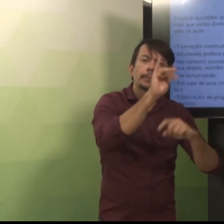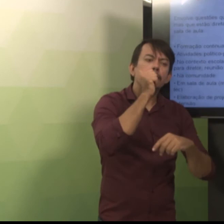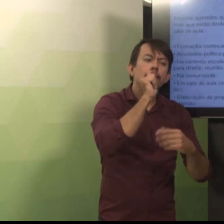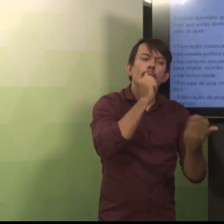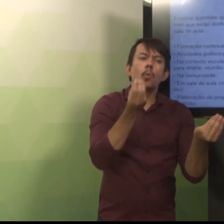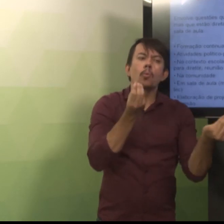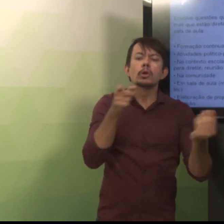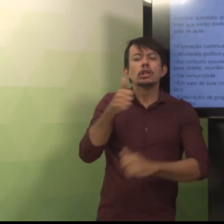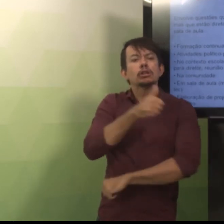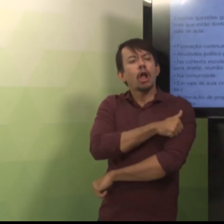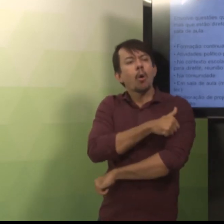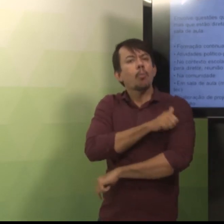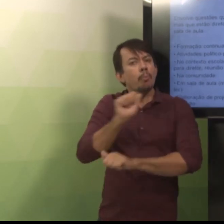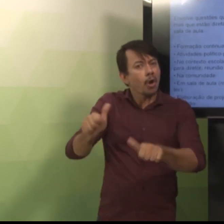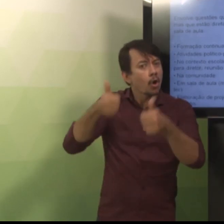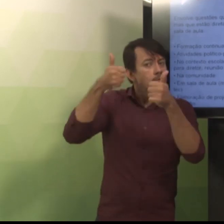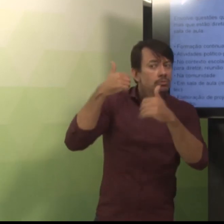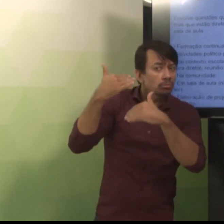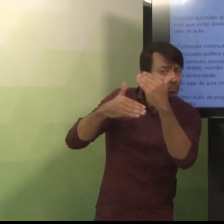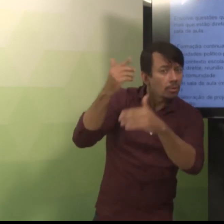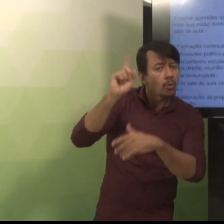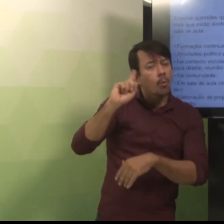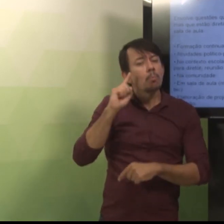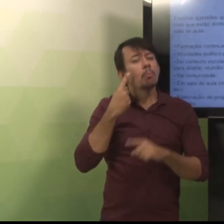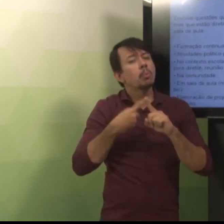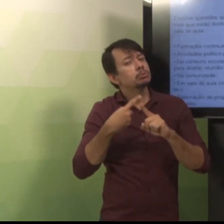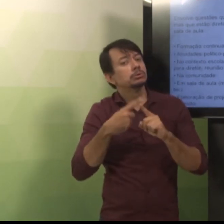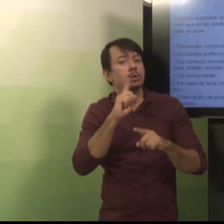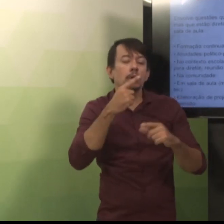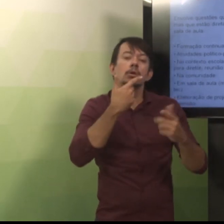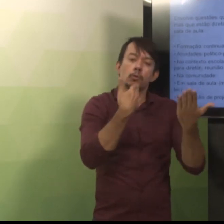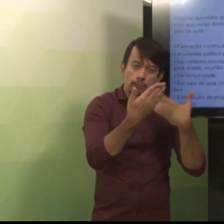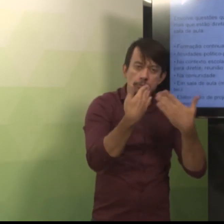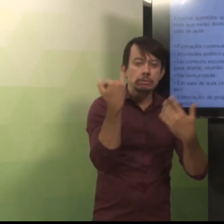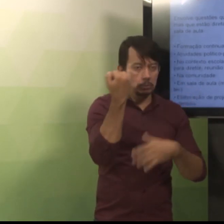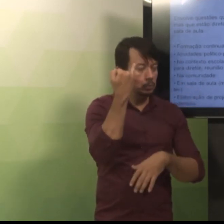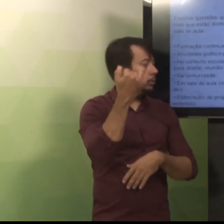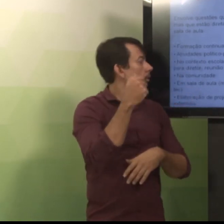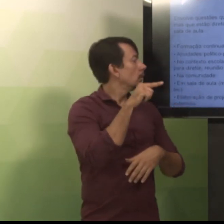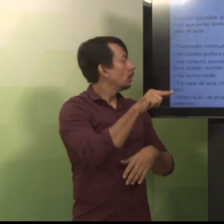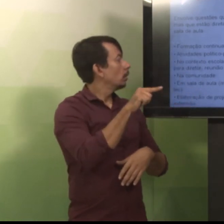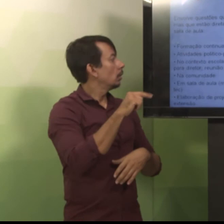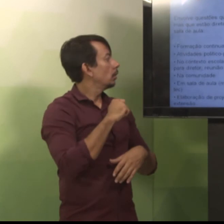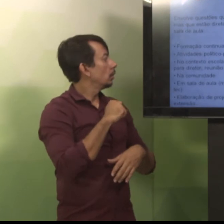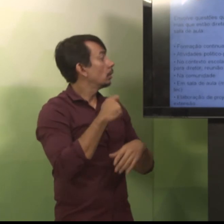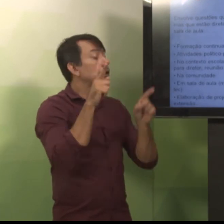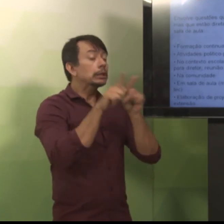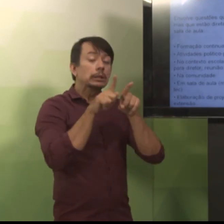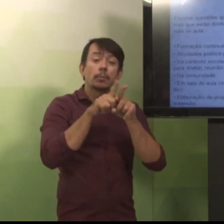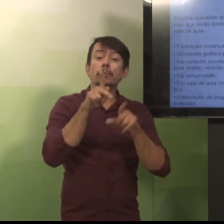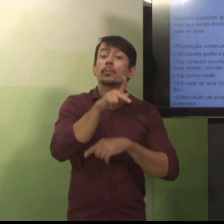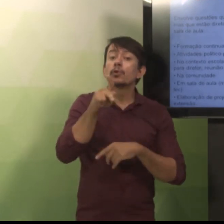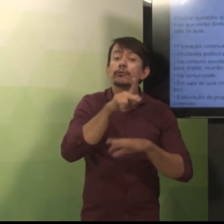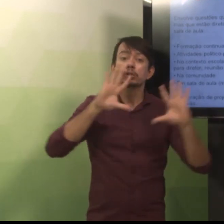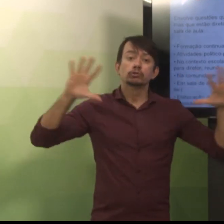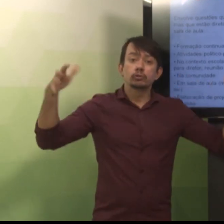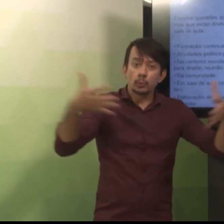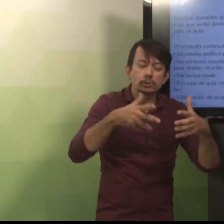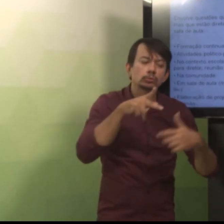para conversar sobre o aluno, sobre o desenvolvimento do aluno, para ter esse diálogo. Então, é necessário também reunião